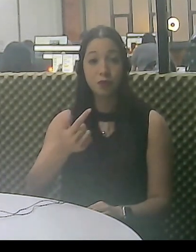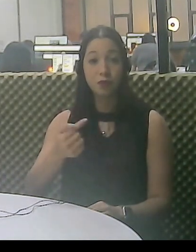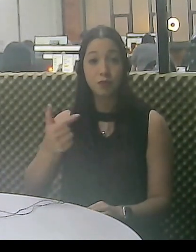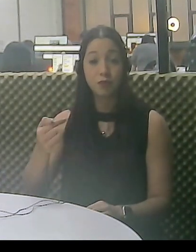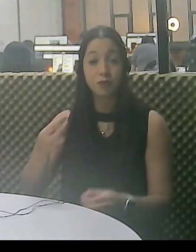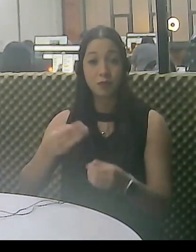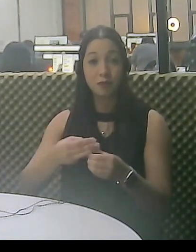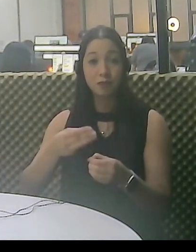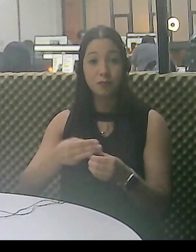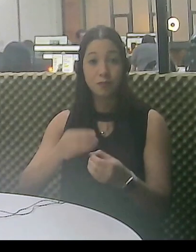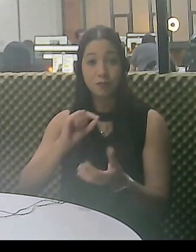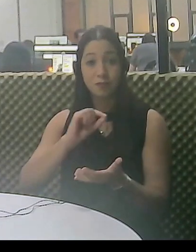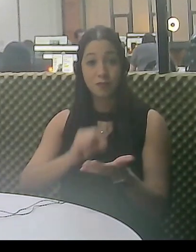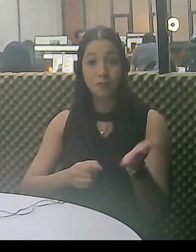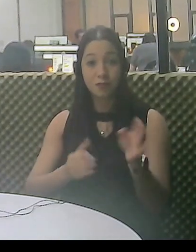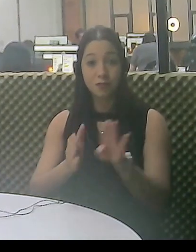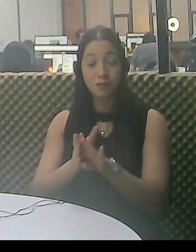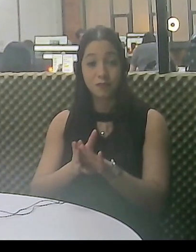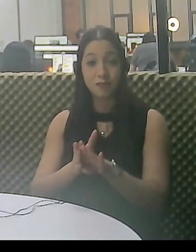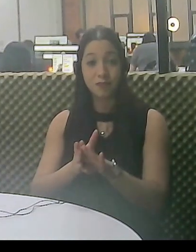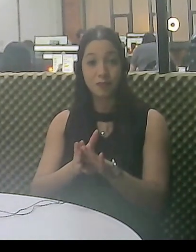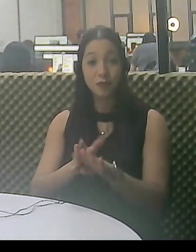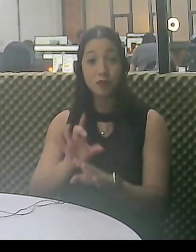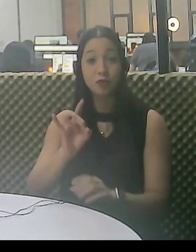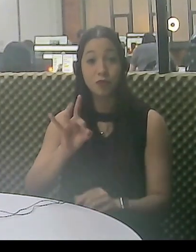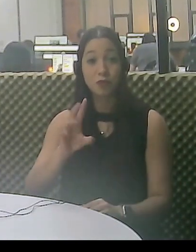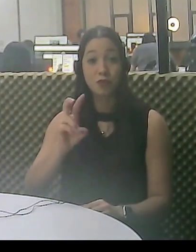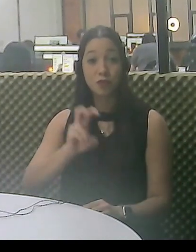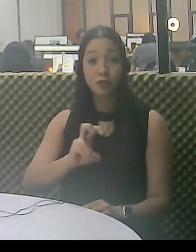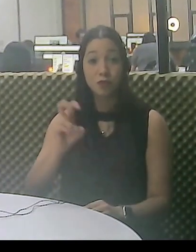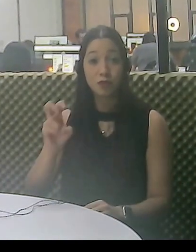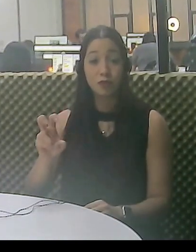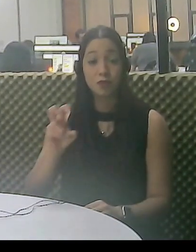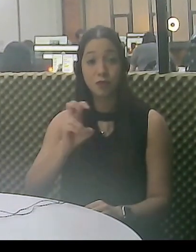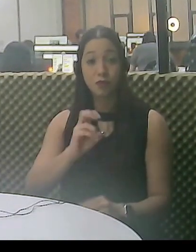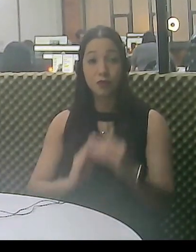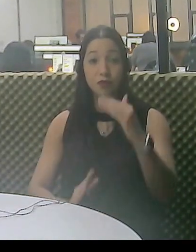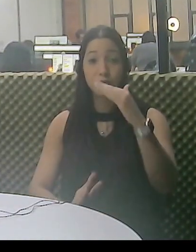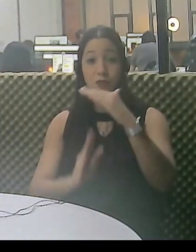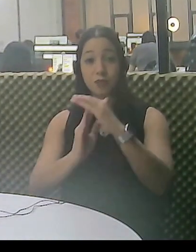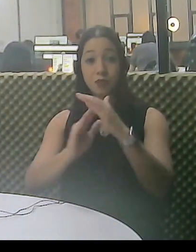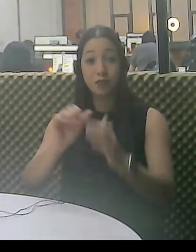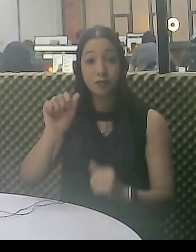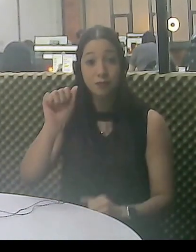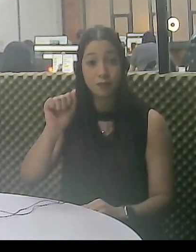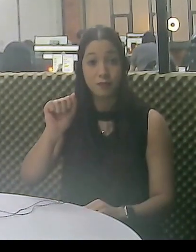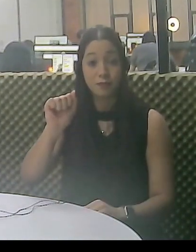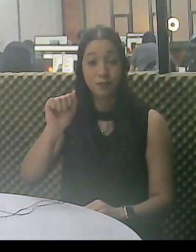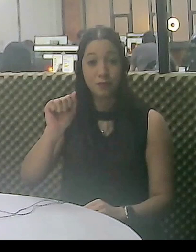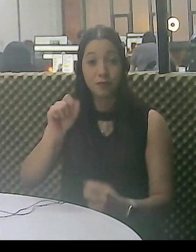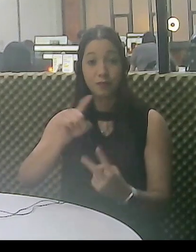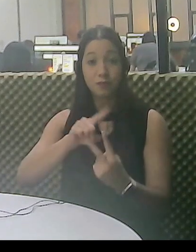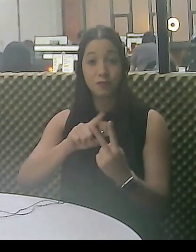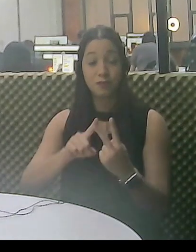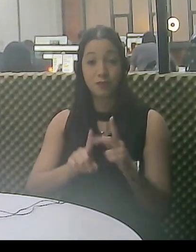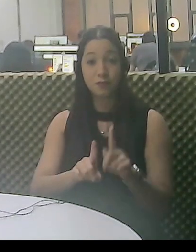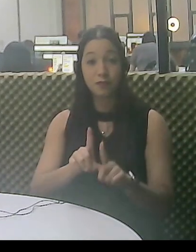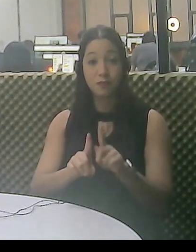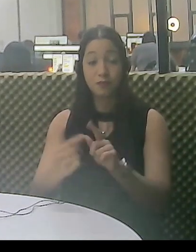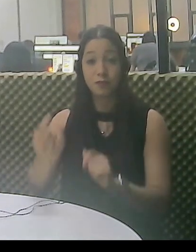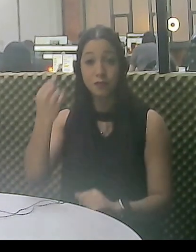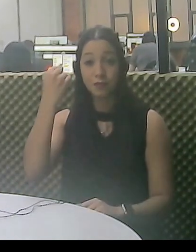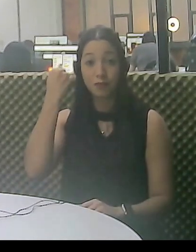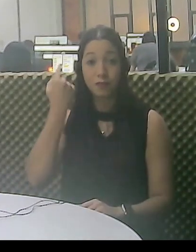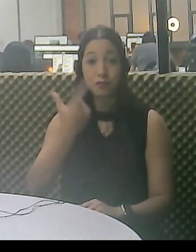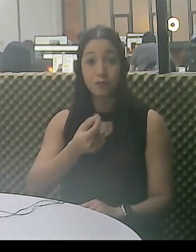2.477 municípios inscritos até o momento, somente 55 alcançaram a categoria A. Os 2 levantamentos anteriores são